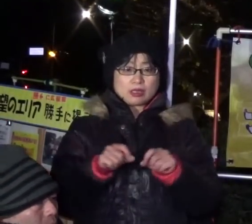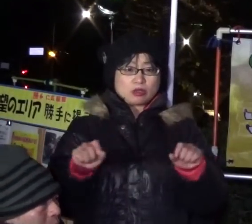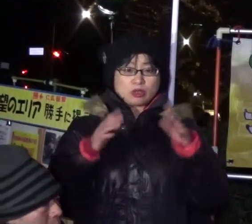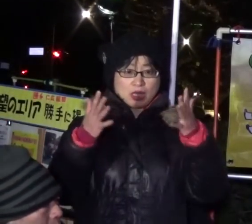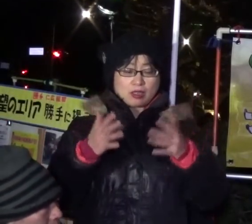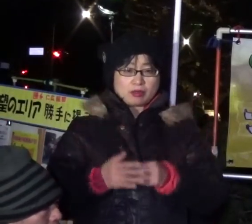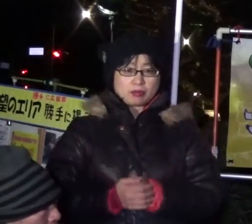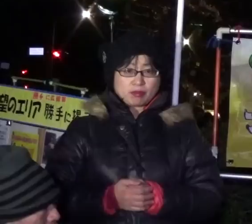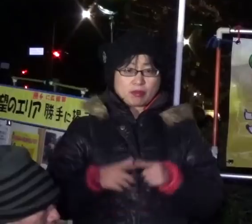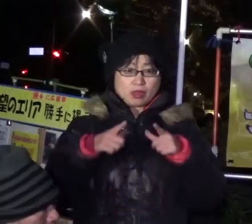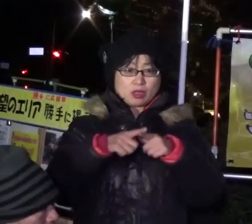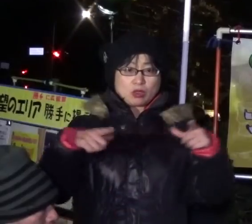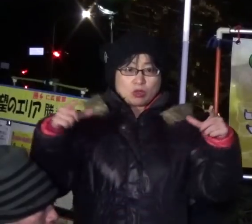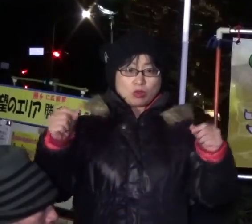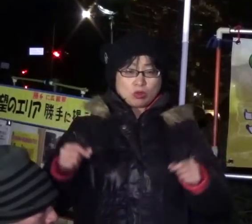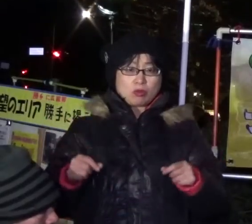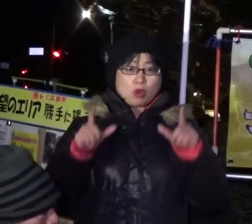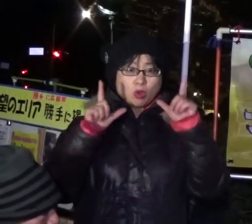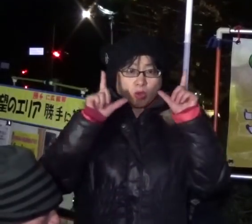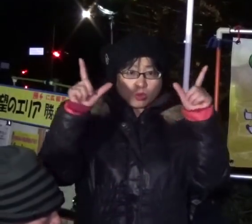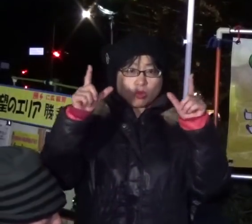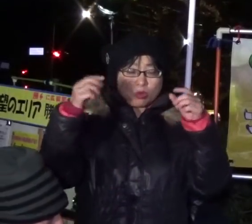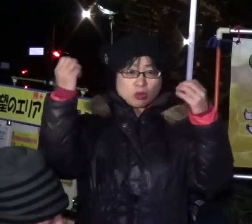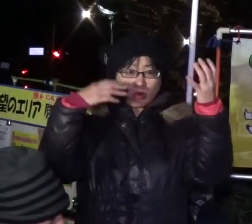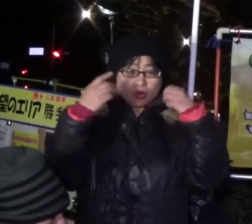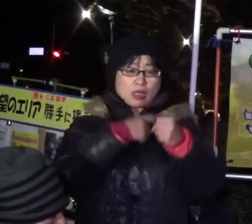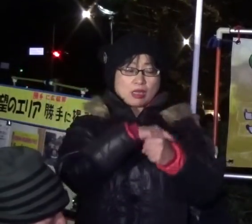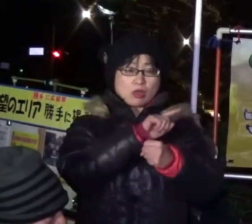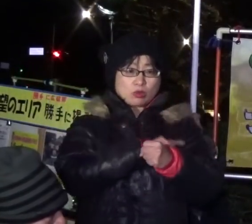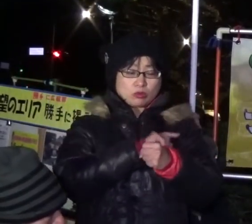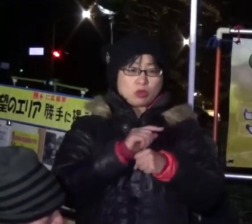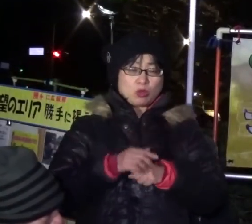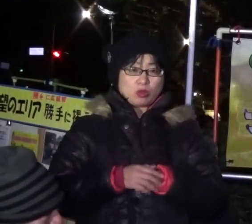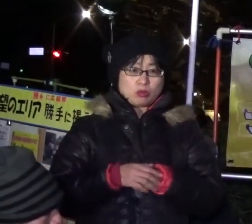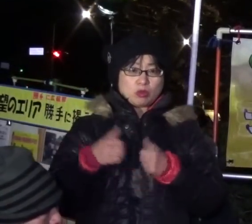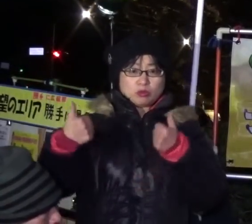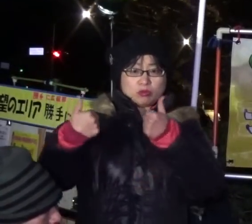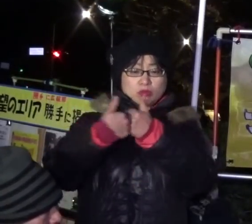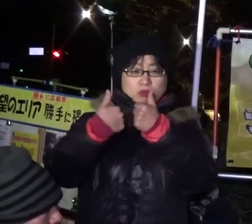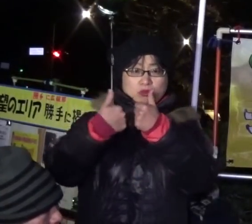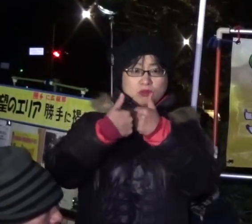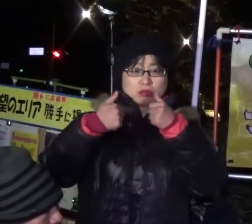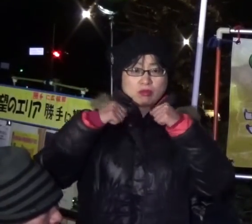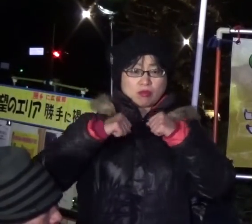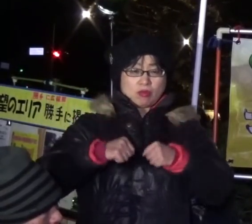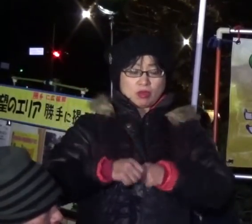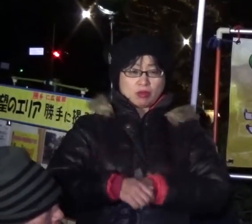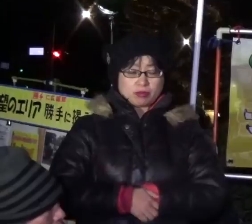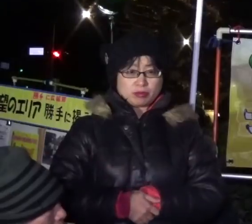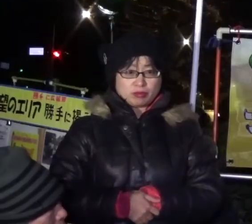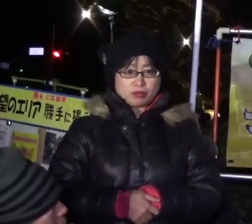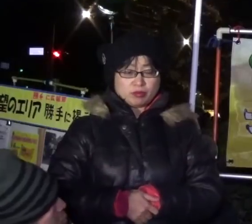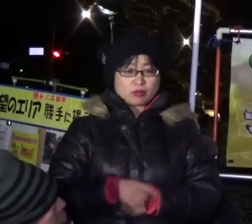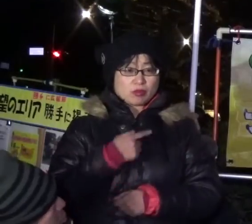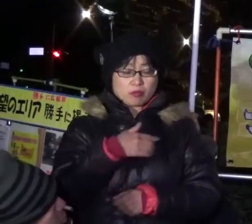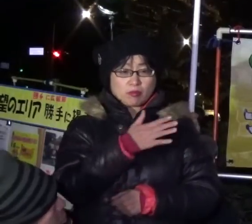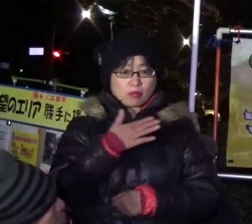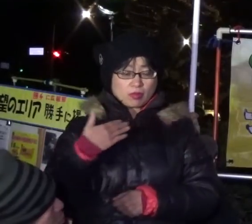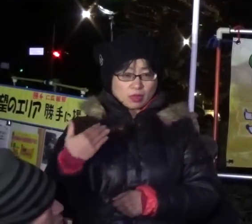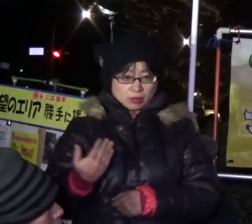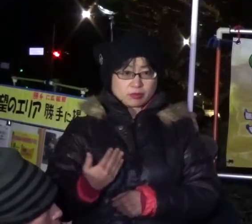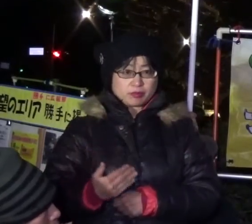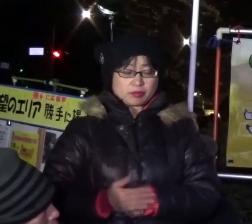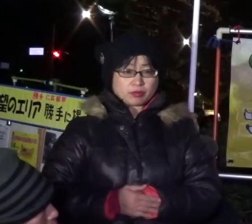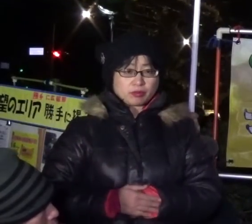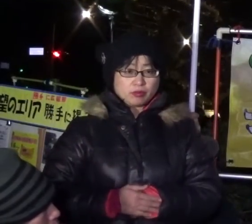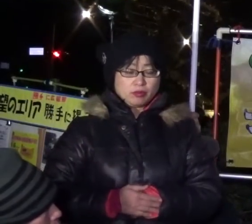国も東電も、全面的に納得いかないと言って全面的にぶつかっている争い になっております。これどうか私たち、